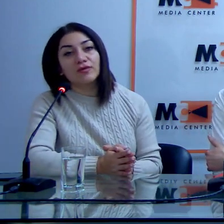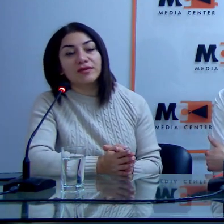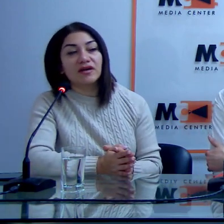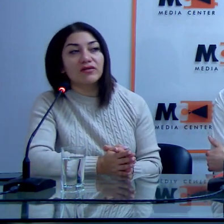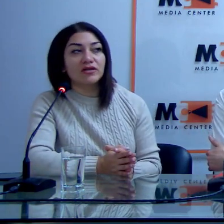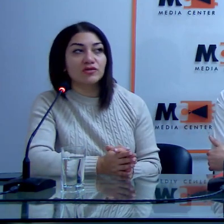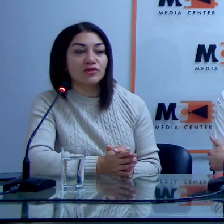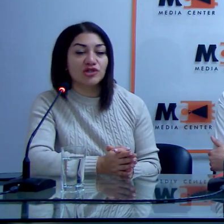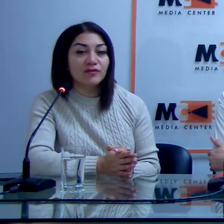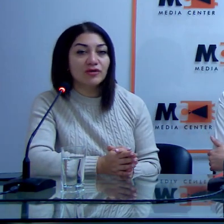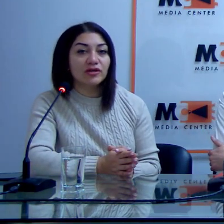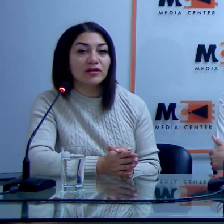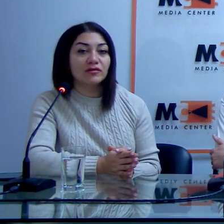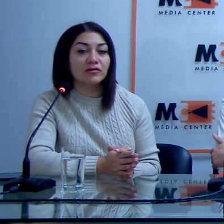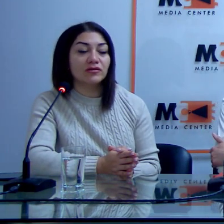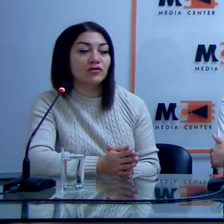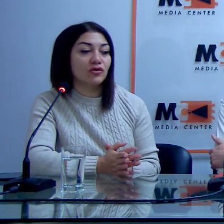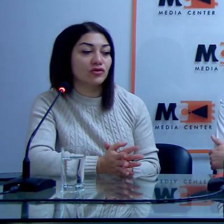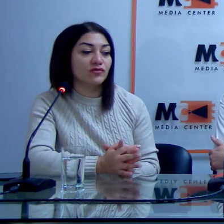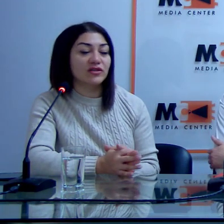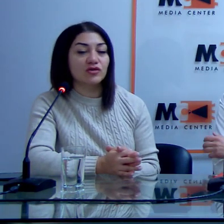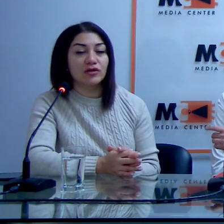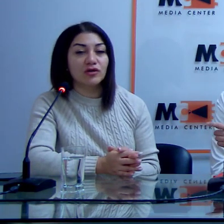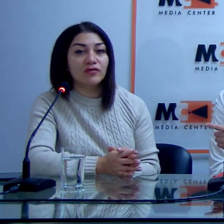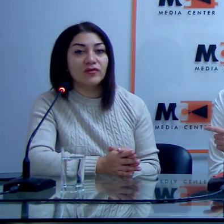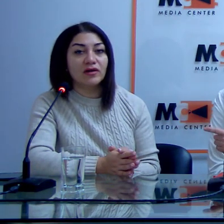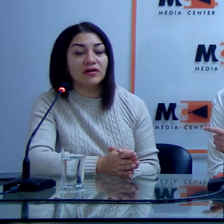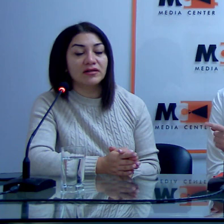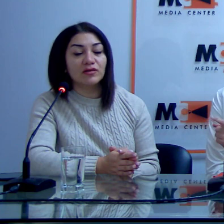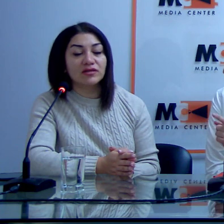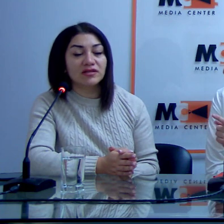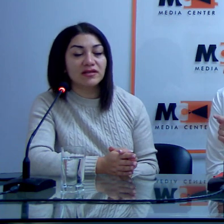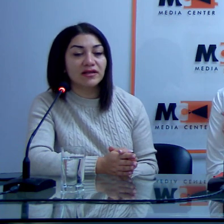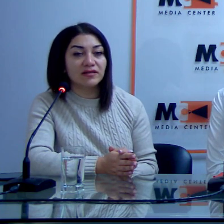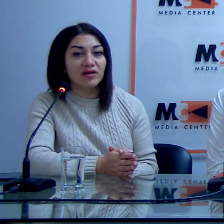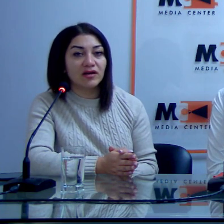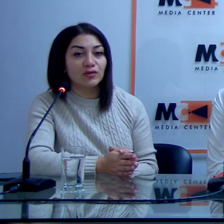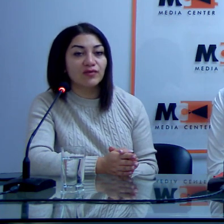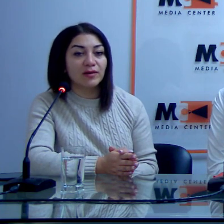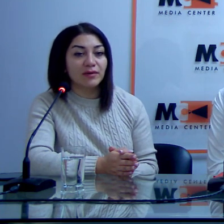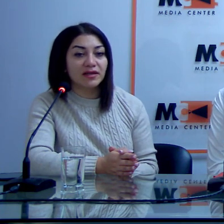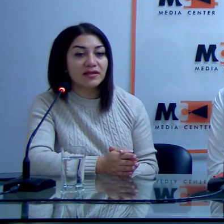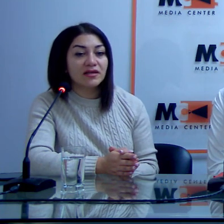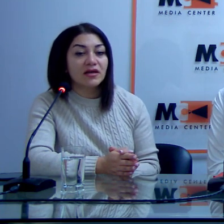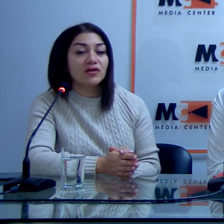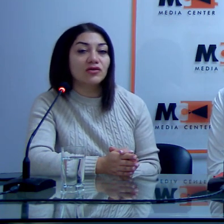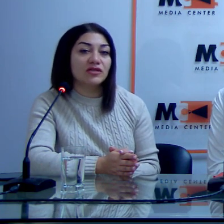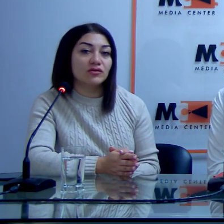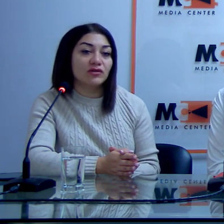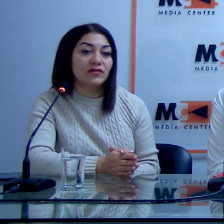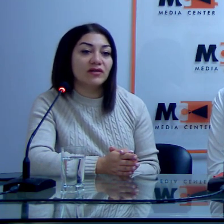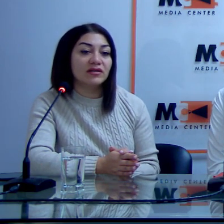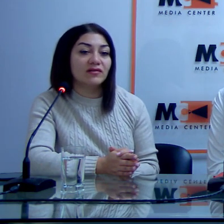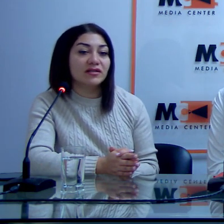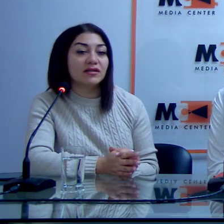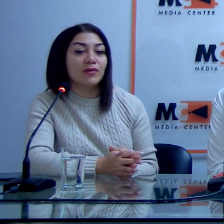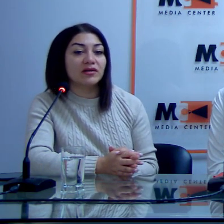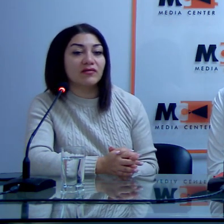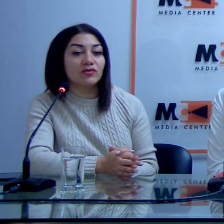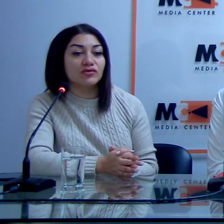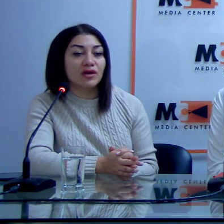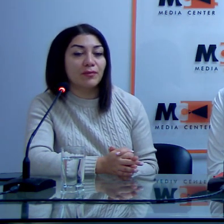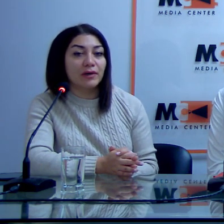ցանկանում եմ որպես ավելացում նշել, որ նոր ընդունված օրենքով արդեն 2023 թվականի հունվարի 1-ից գործատուների վրա